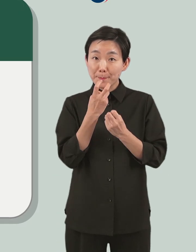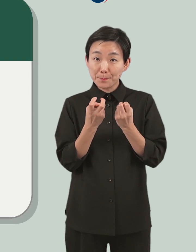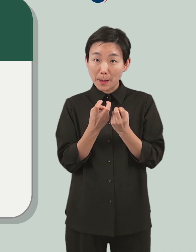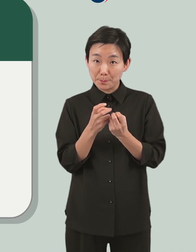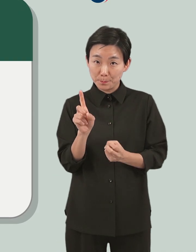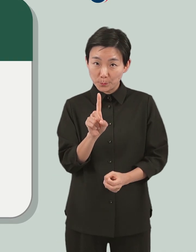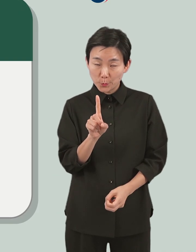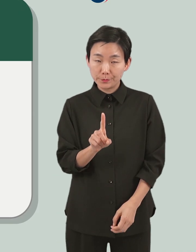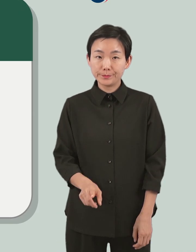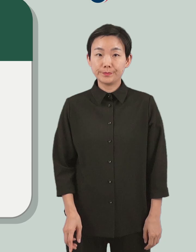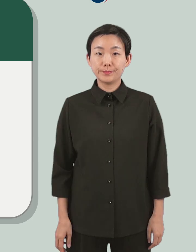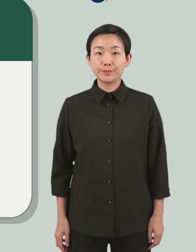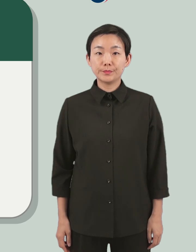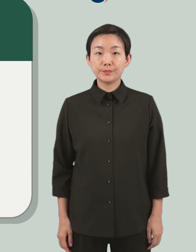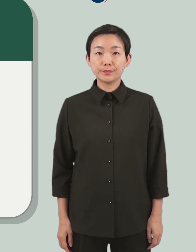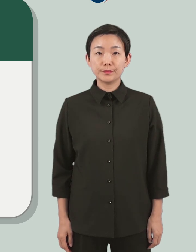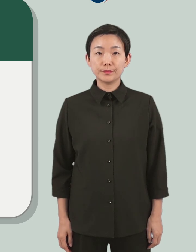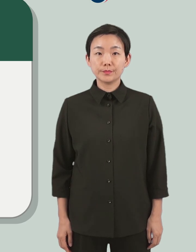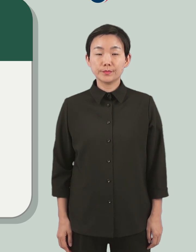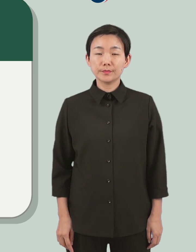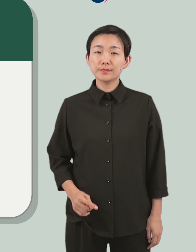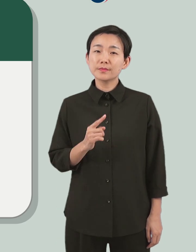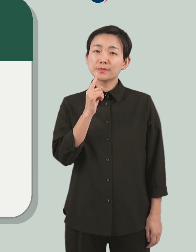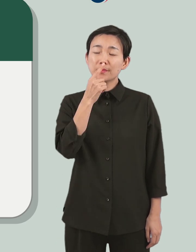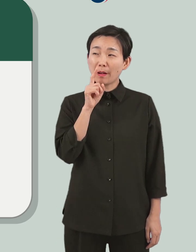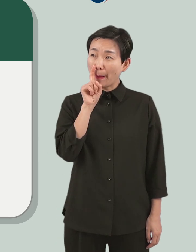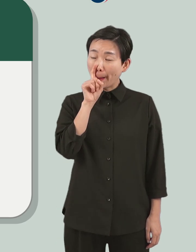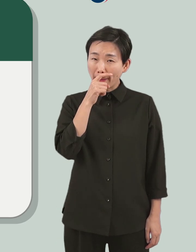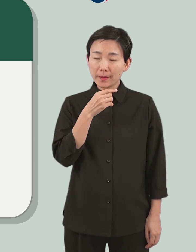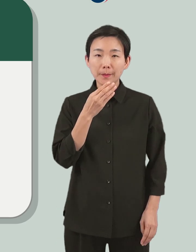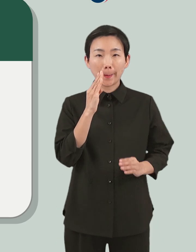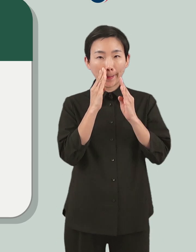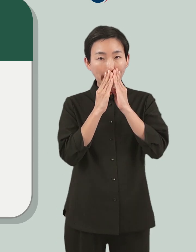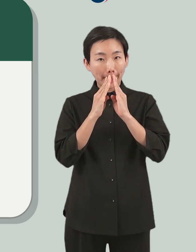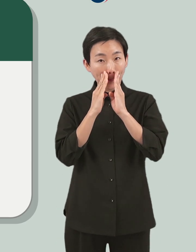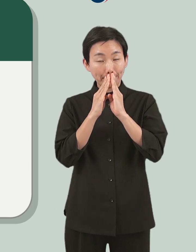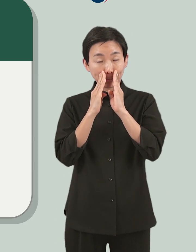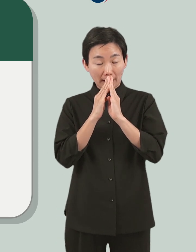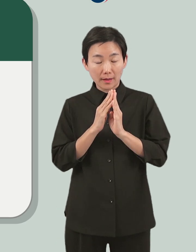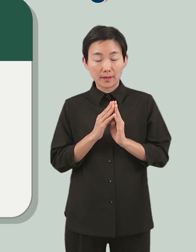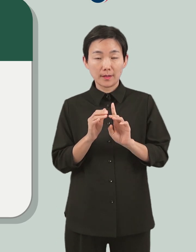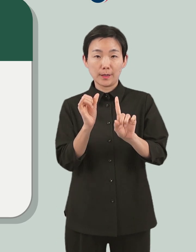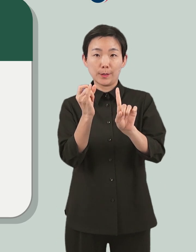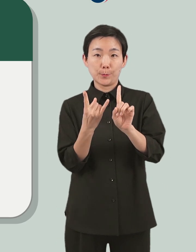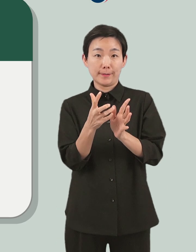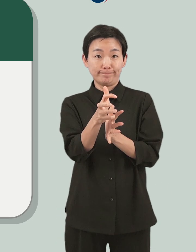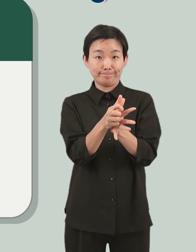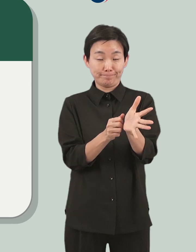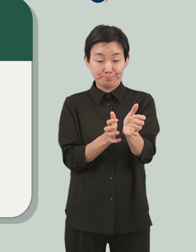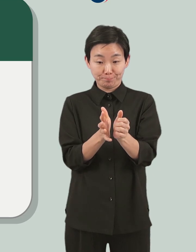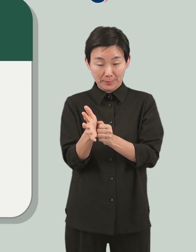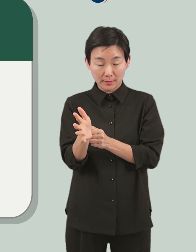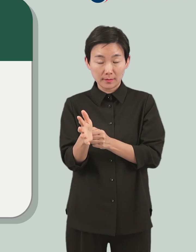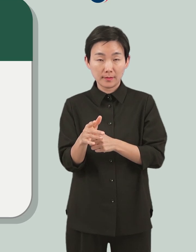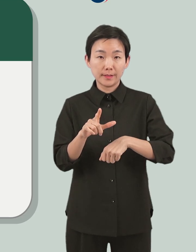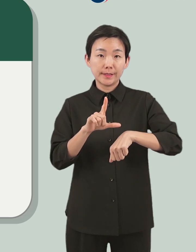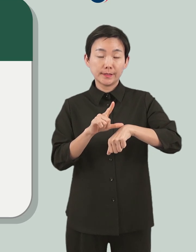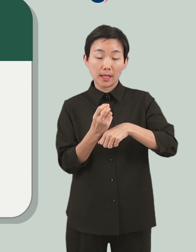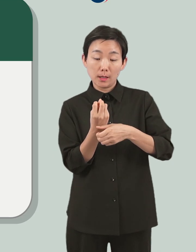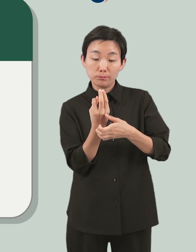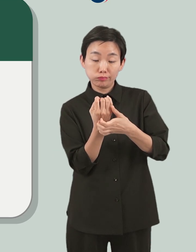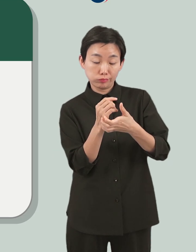이 의료기기의 사용 방법은 무엇입니까? 코 안의 이물질을 제거한 후 일회용 장갑을 착용하고